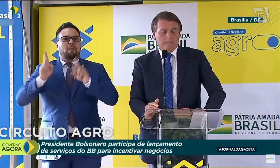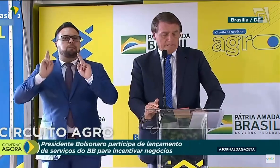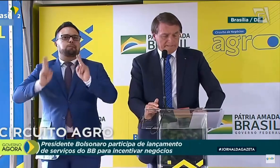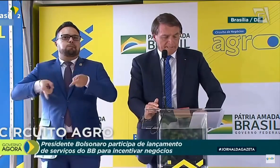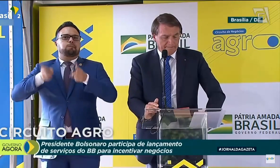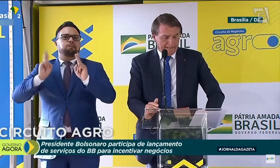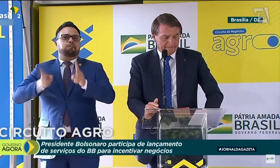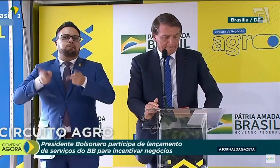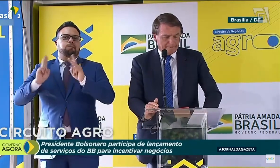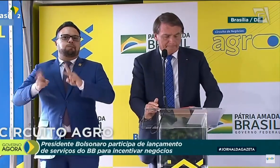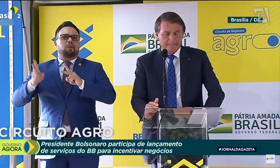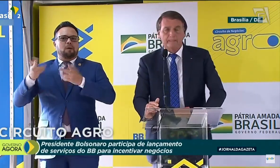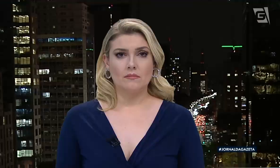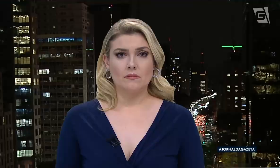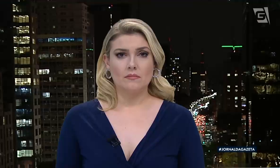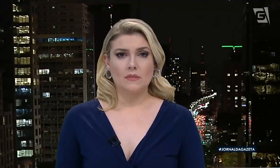disse que fez a sua parte na pandemia